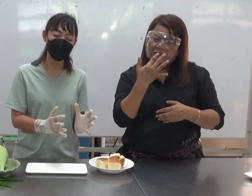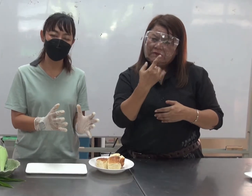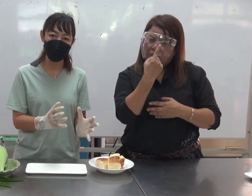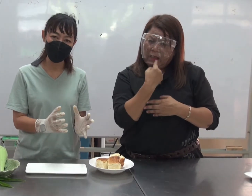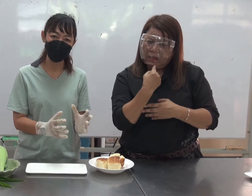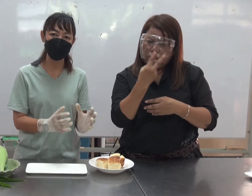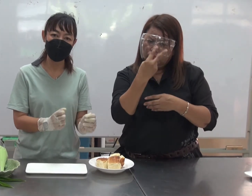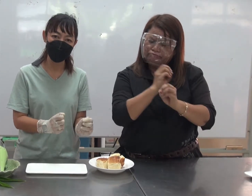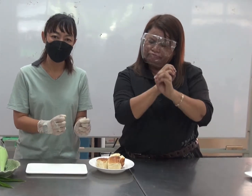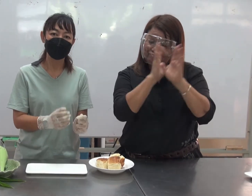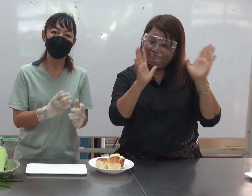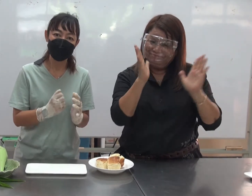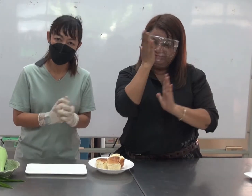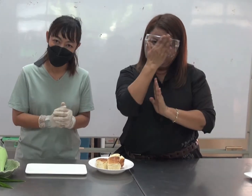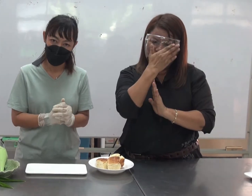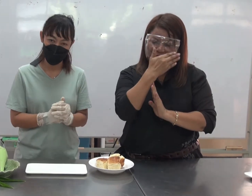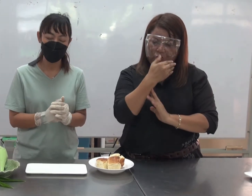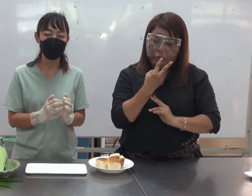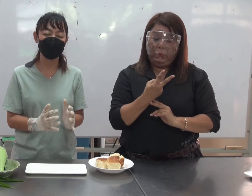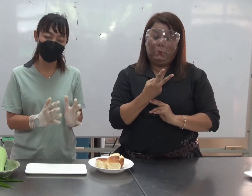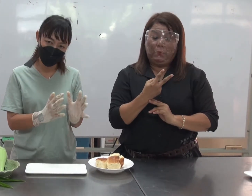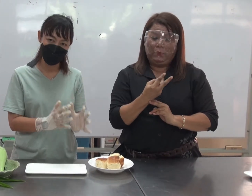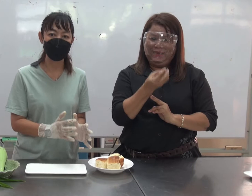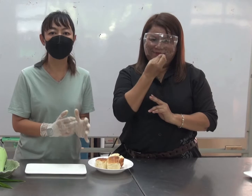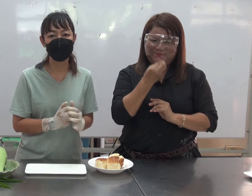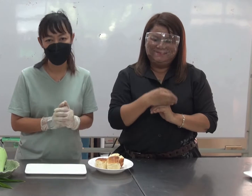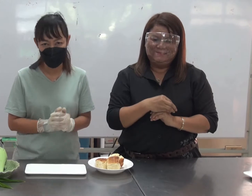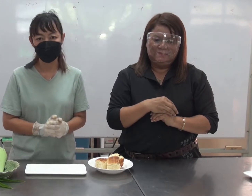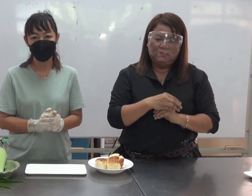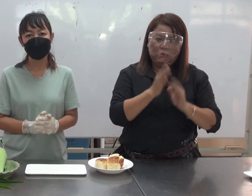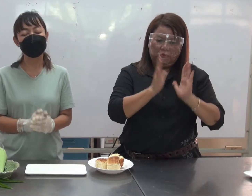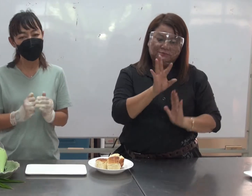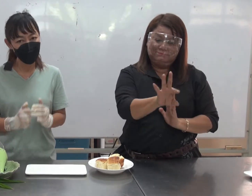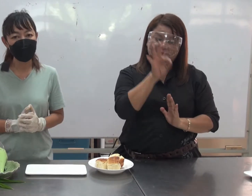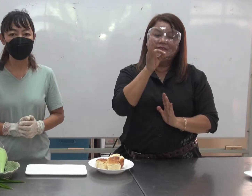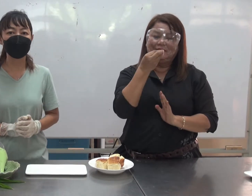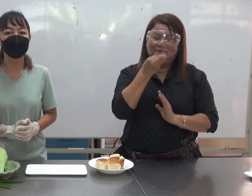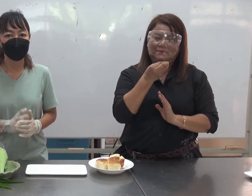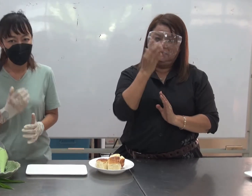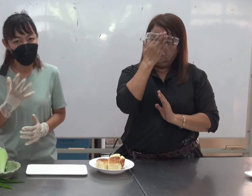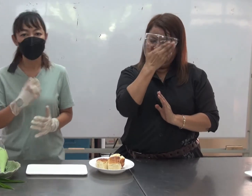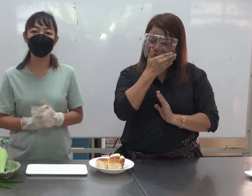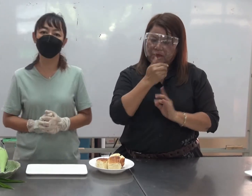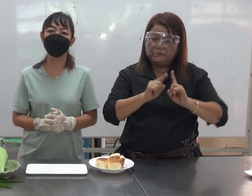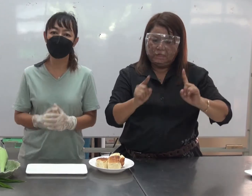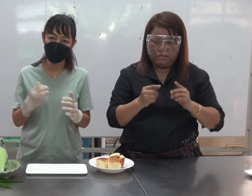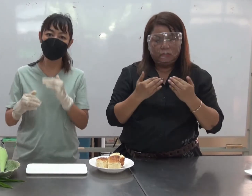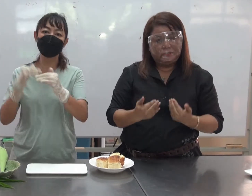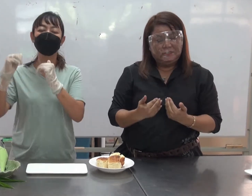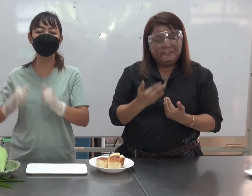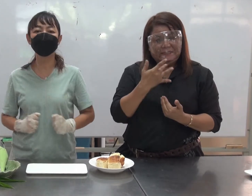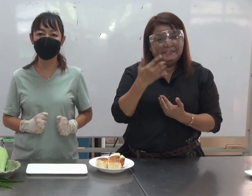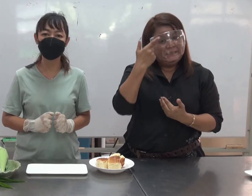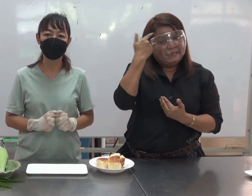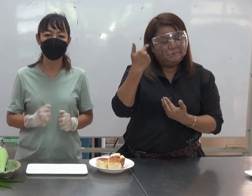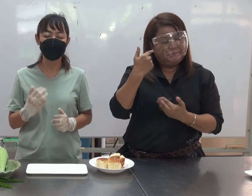แล้วสดใสสวยงามน่ารับประทานคนก็จะเลือกรับประทานนั้นนะคะแต่ในปัจจุบันนี้สีดำมีการพัฒนา